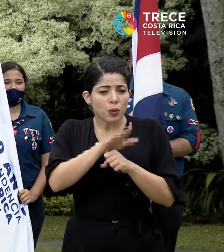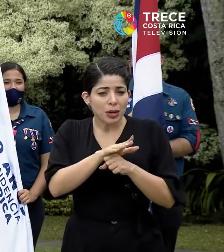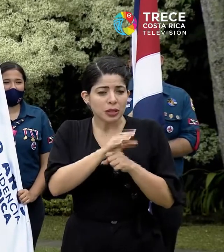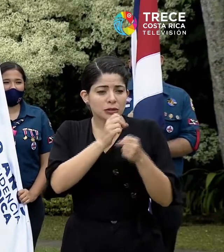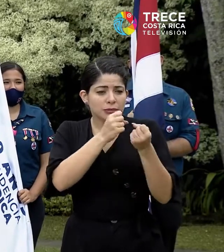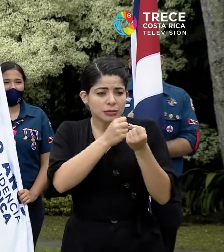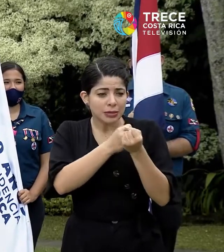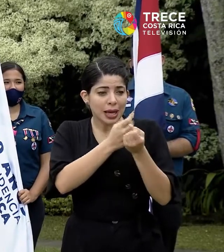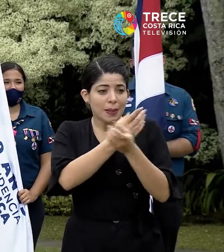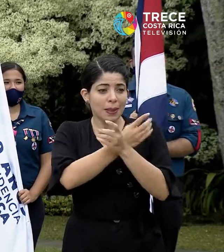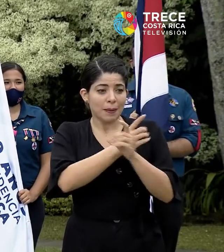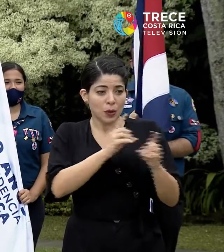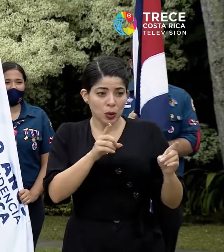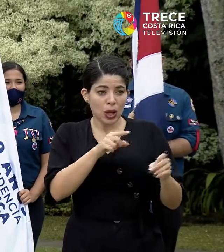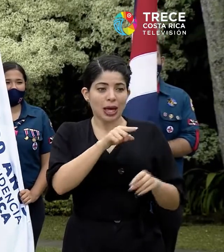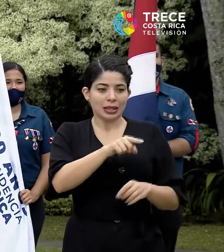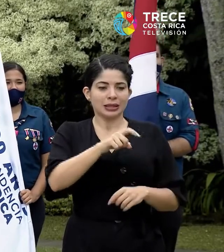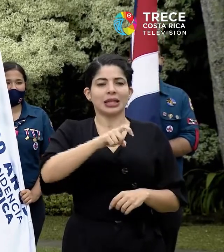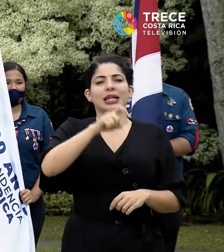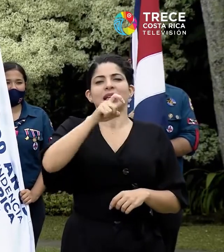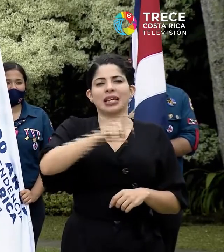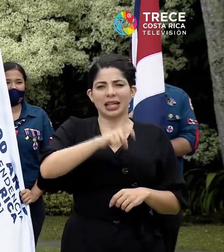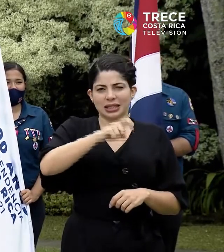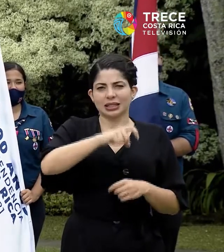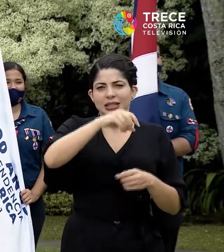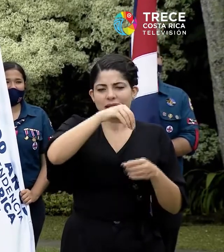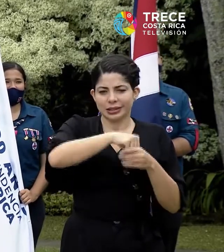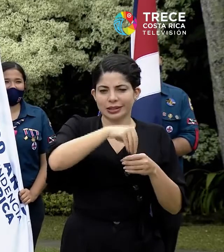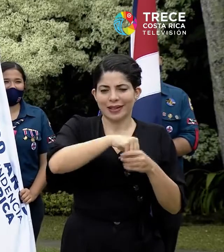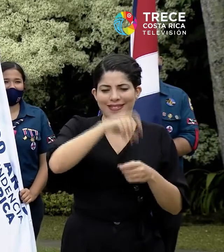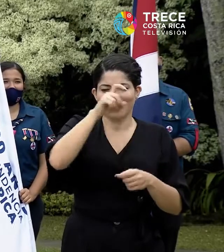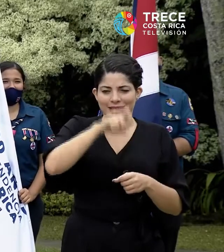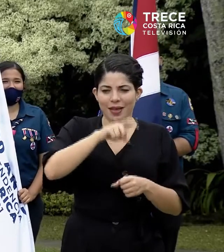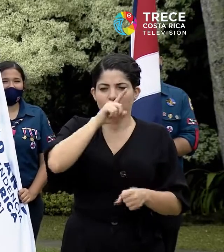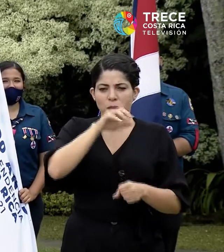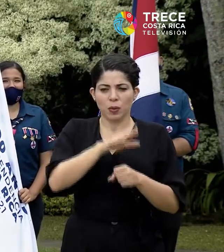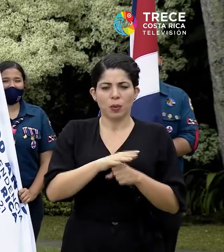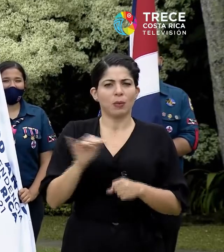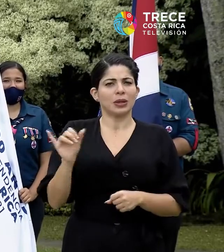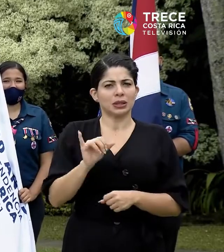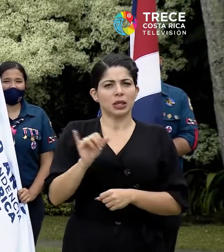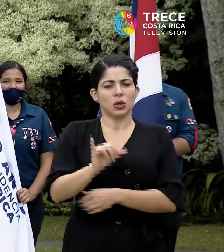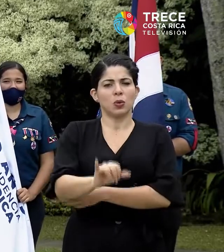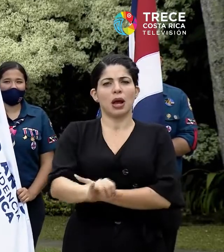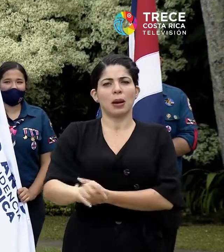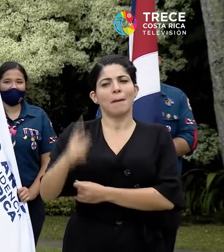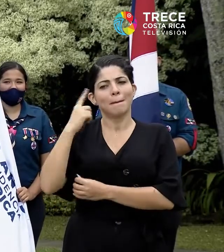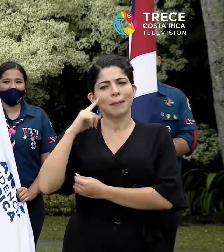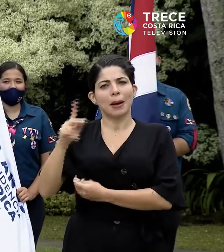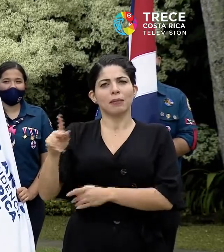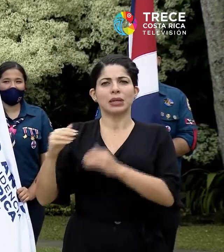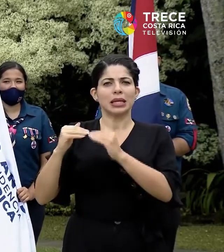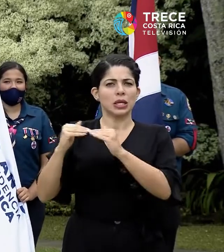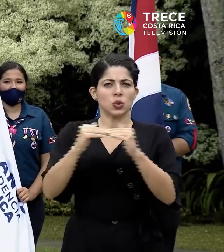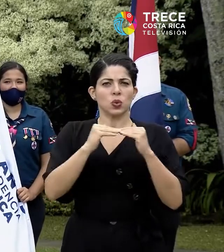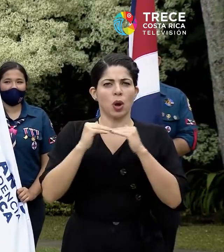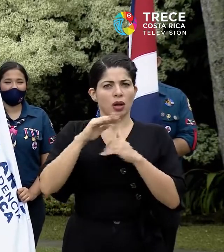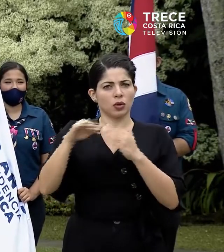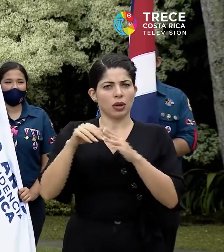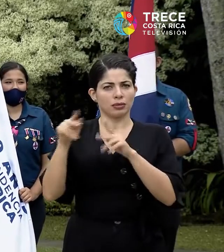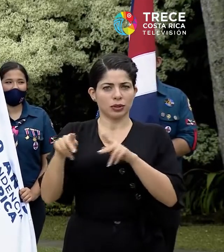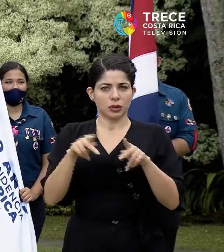democracia supone necesariamente un compromiso igual con la equidad.